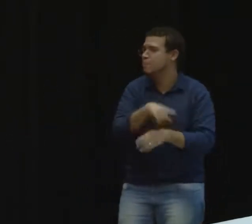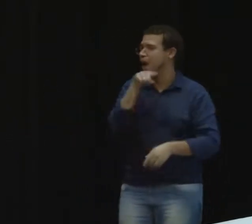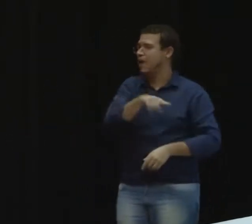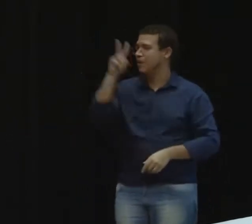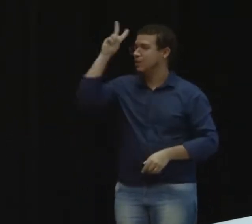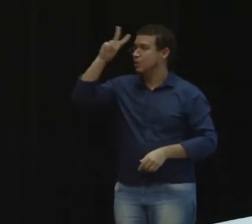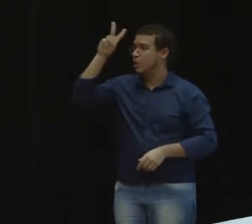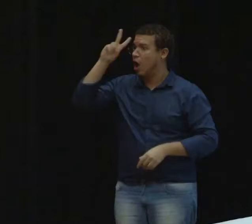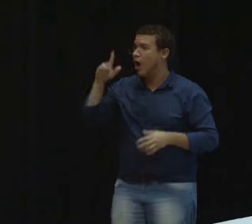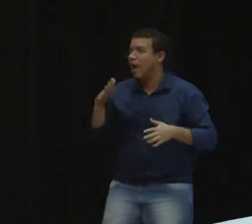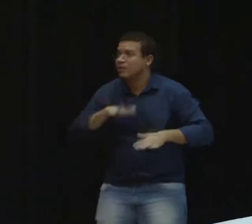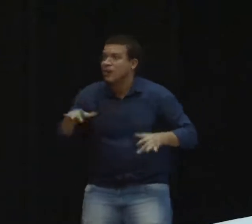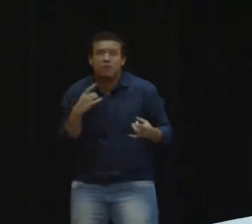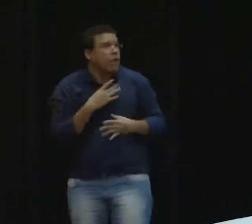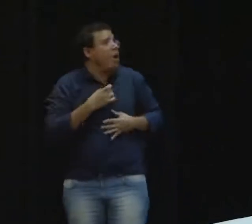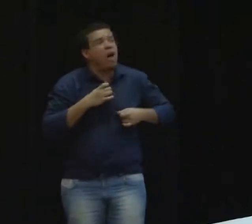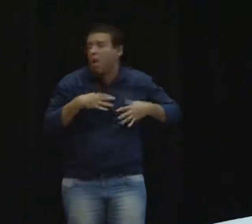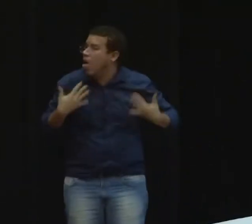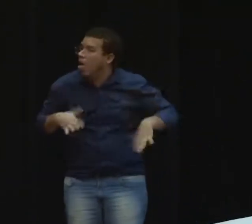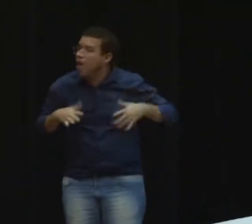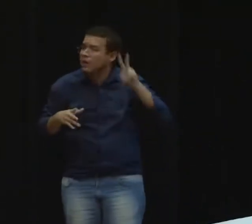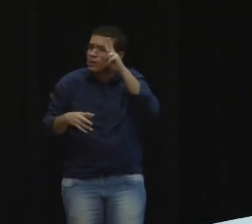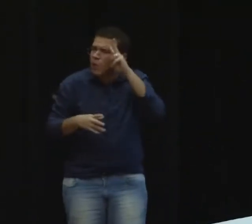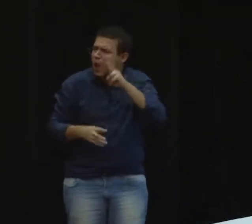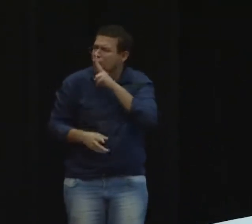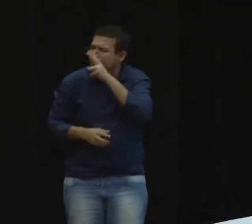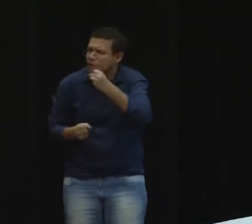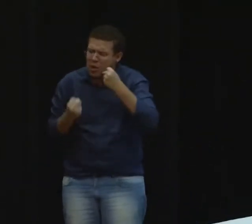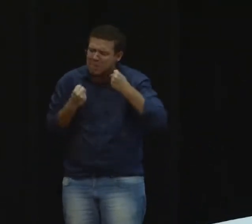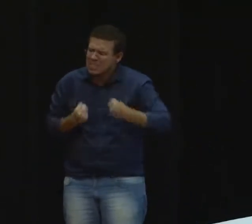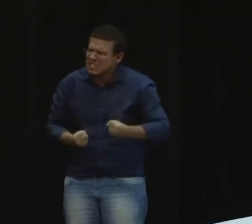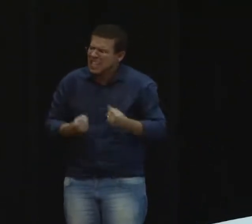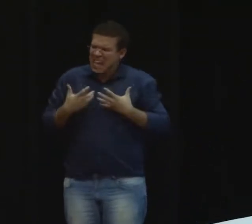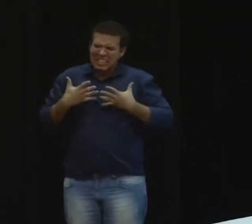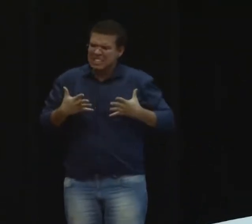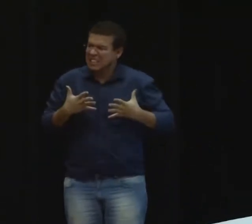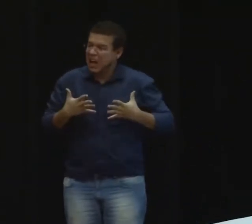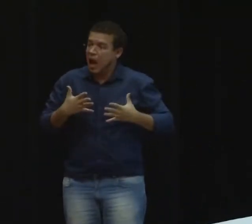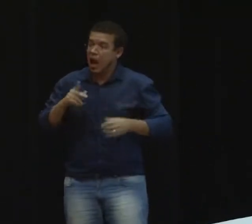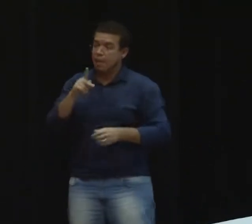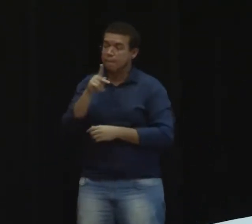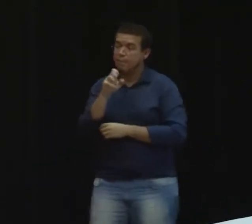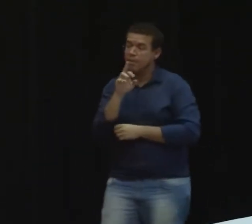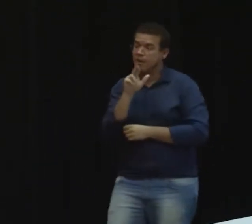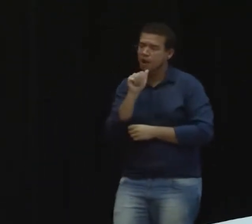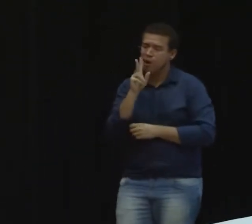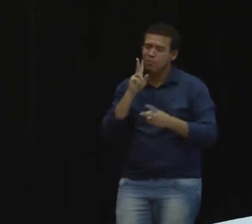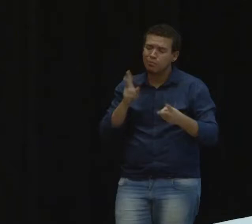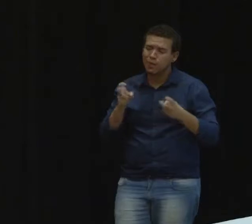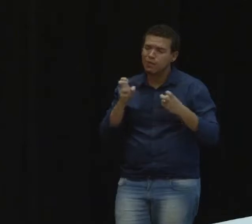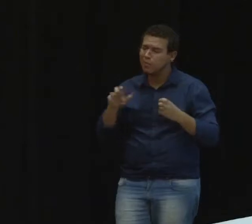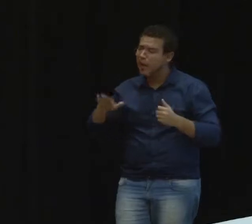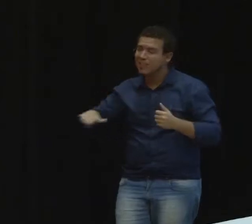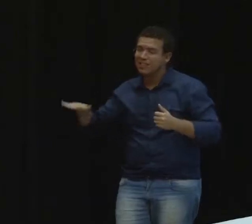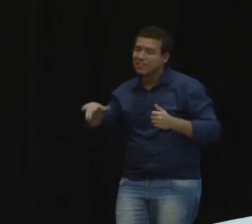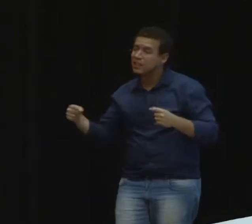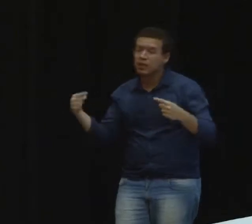sangrentas, e as crianças ficavam assustadas, com medo dessas histórias, eram muito pesadas para as crianças.